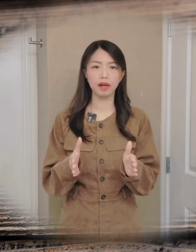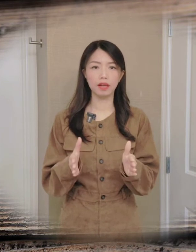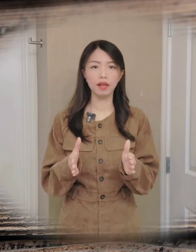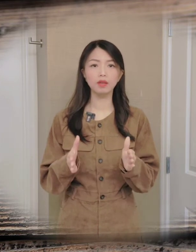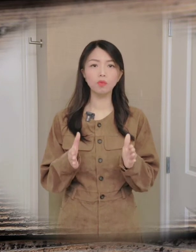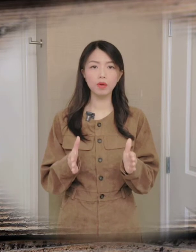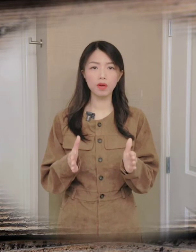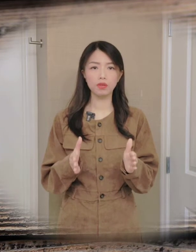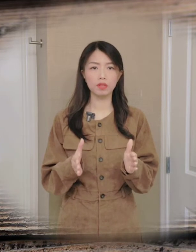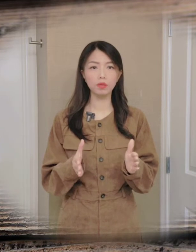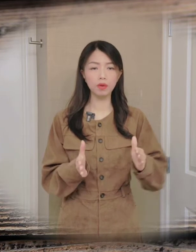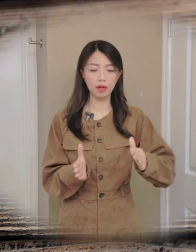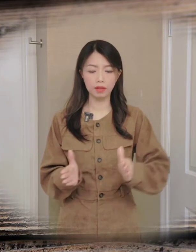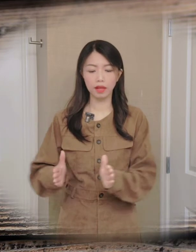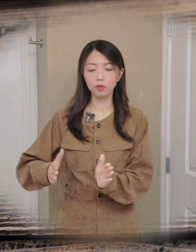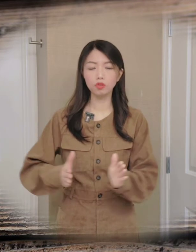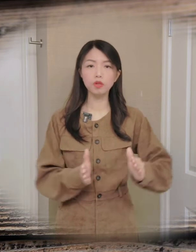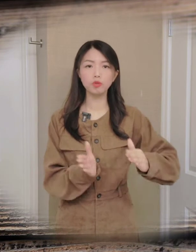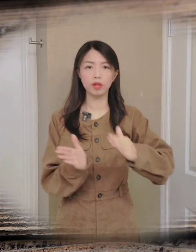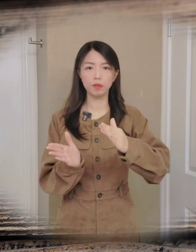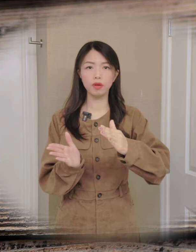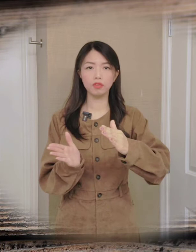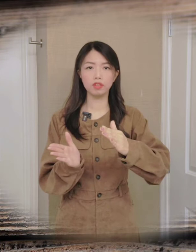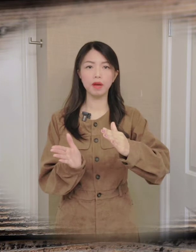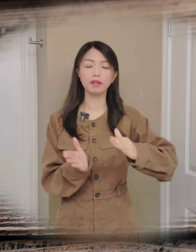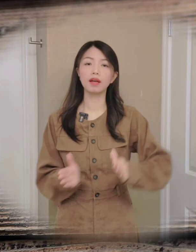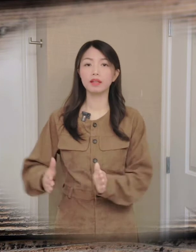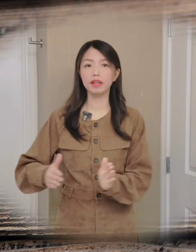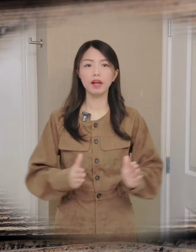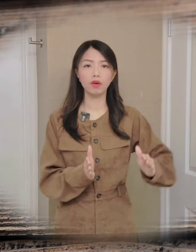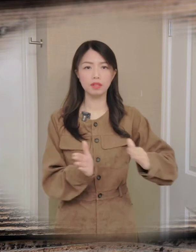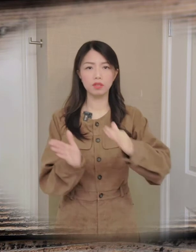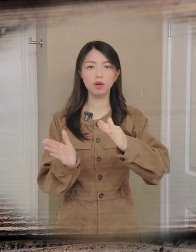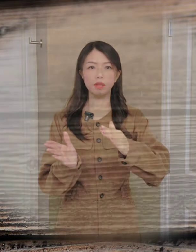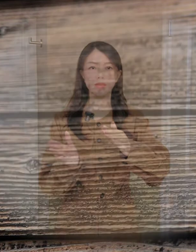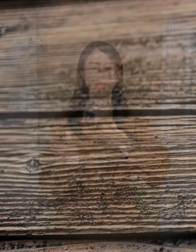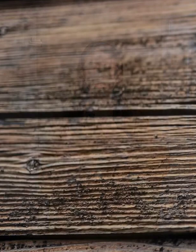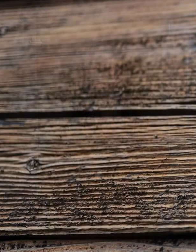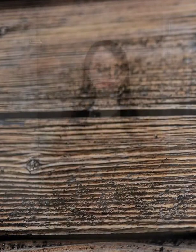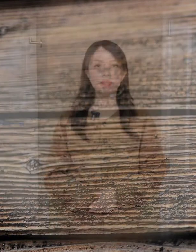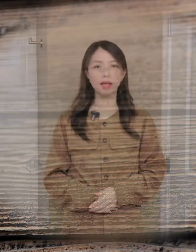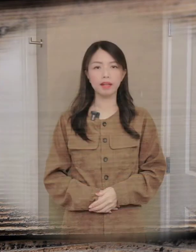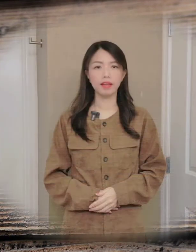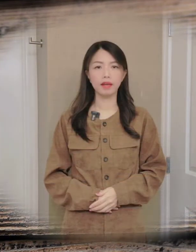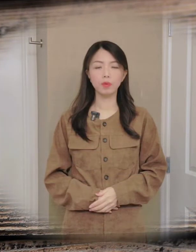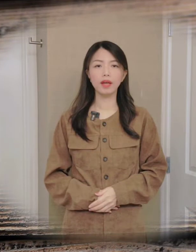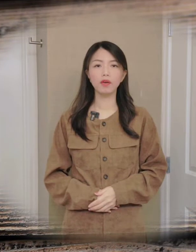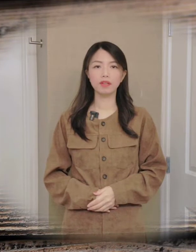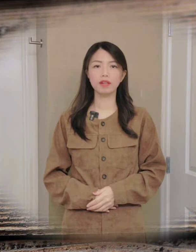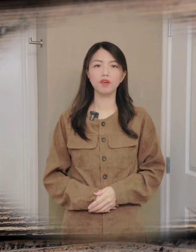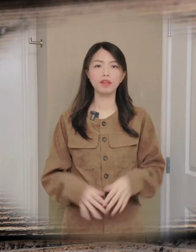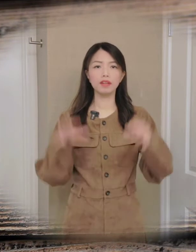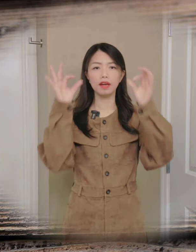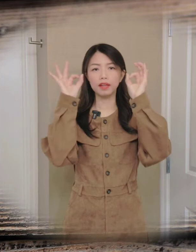앞을 향하게 똑바로 세워주시고 그대로 구불구불하게 표현해주시면 길이라고 한 뜻의 수어가 됩니다. 보이지 않을 때,